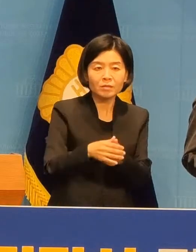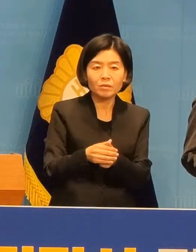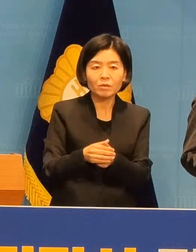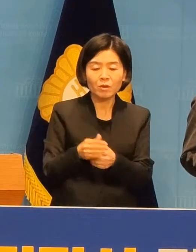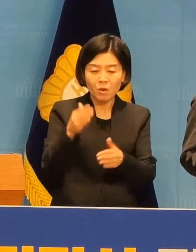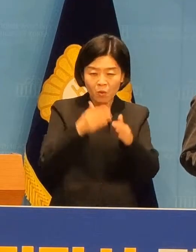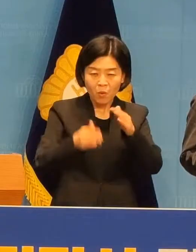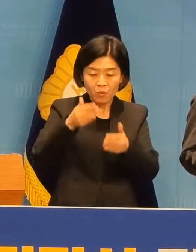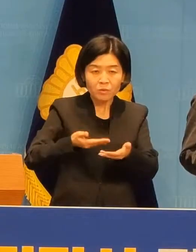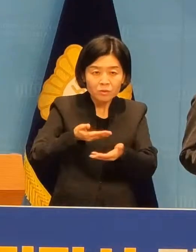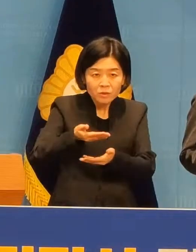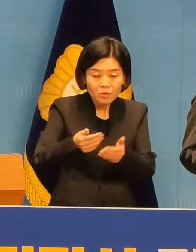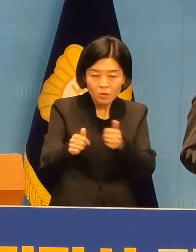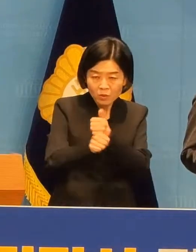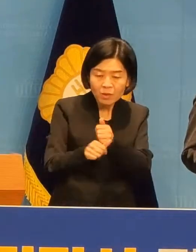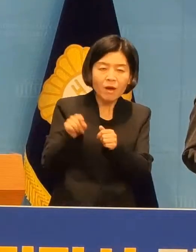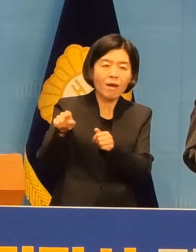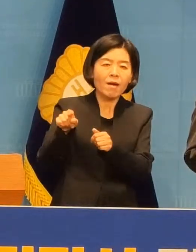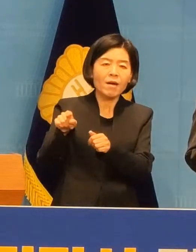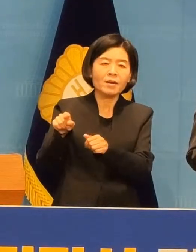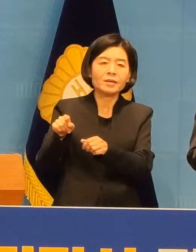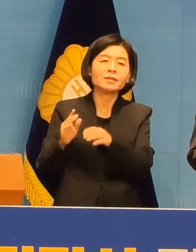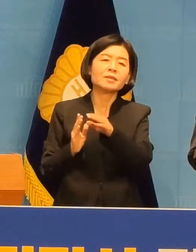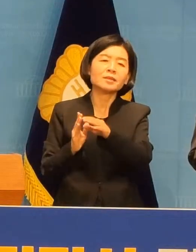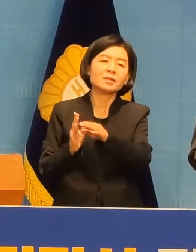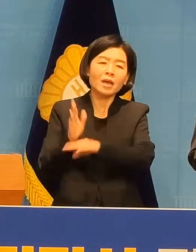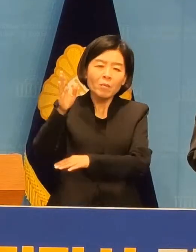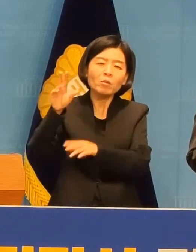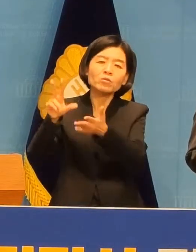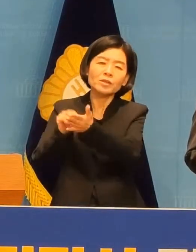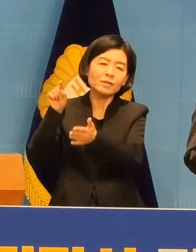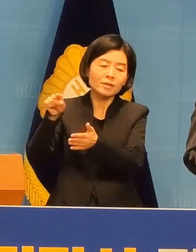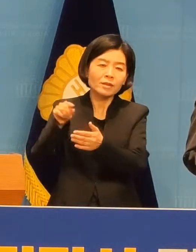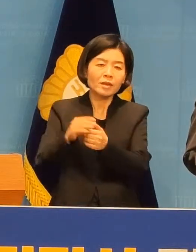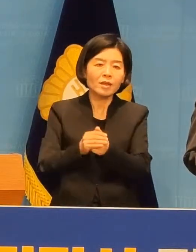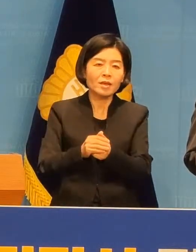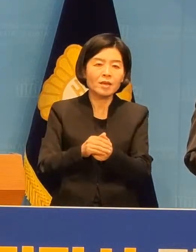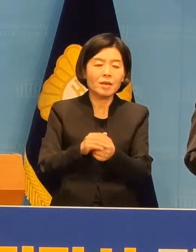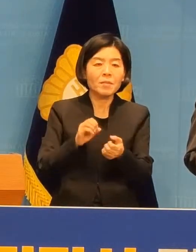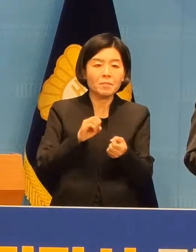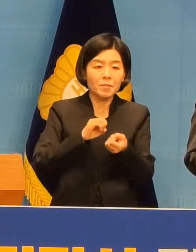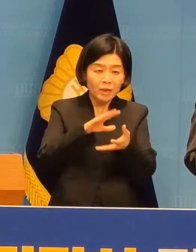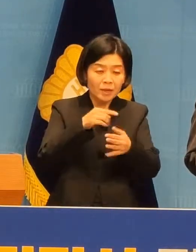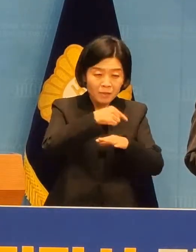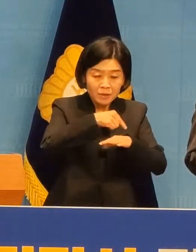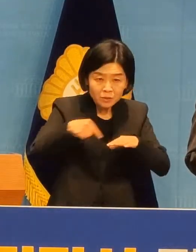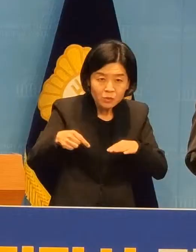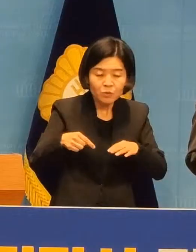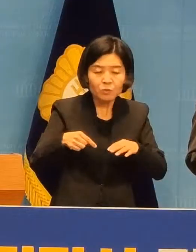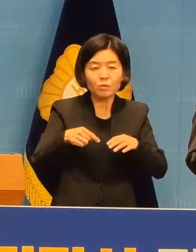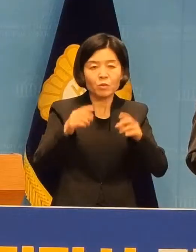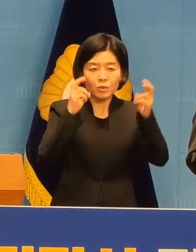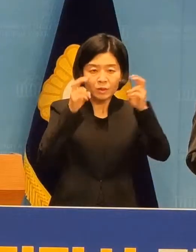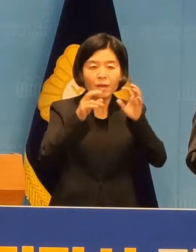행위, 배민의 부당 지원 행위 여부를 조사하고 조치를 취할 것을 촉구했습니다.